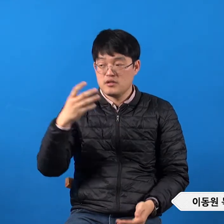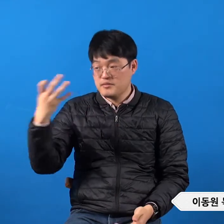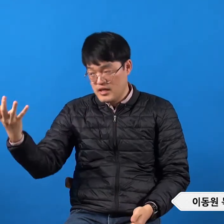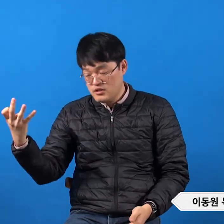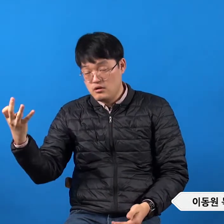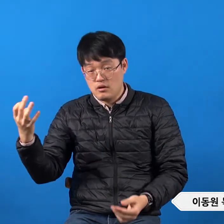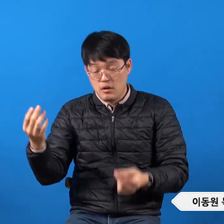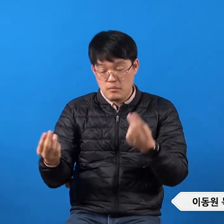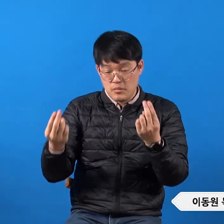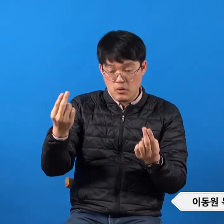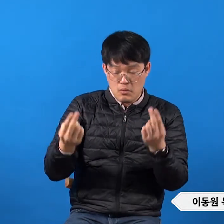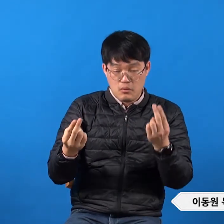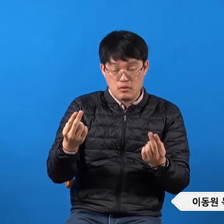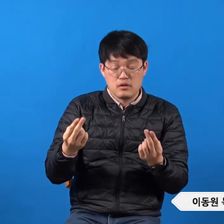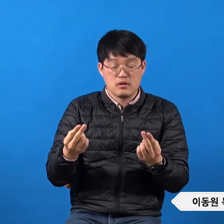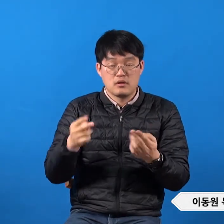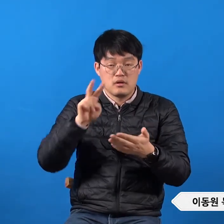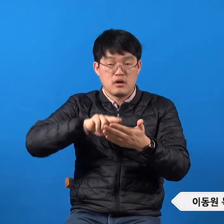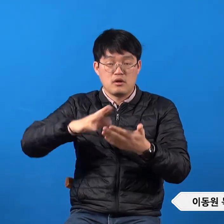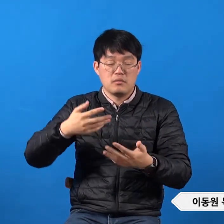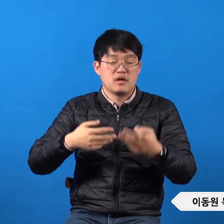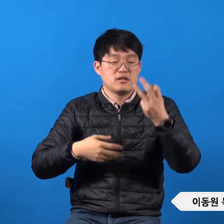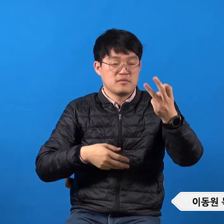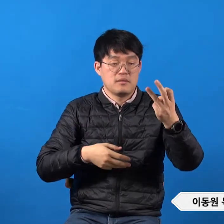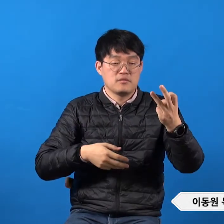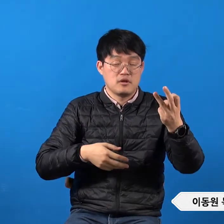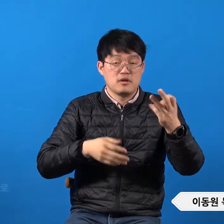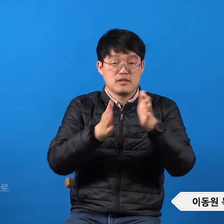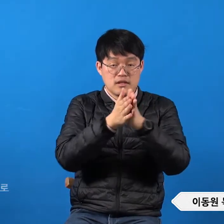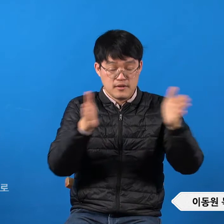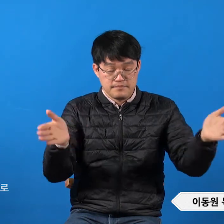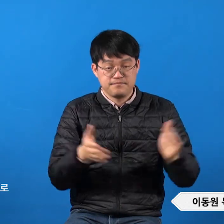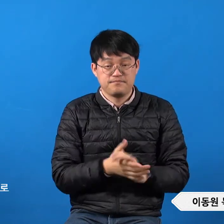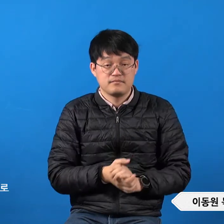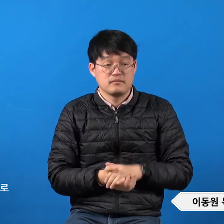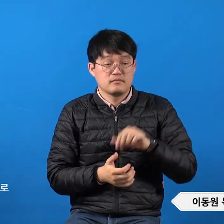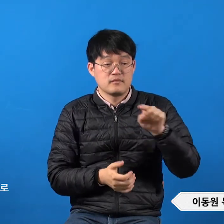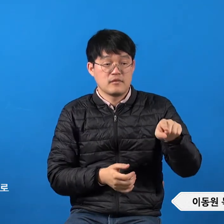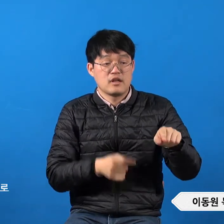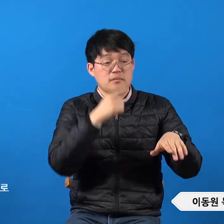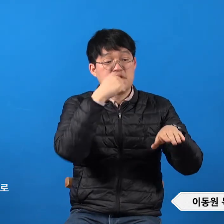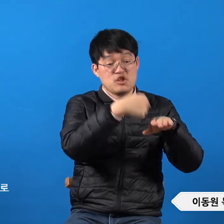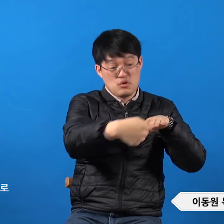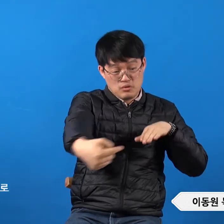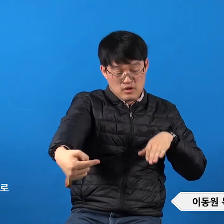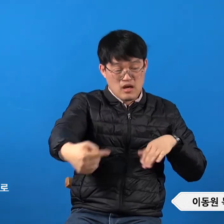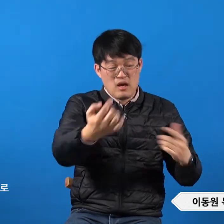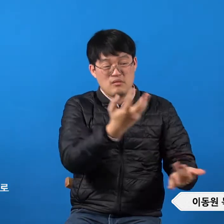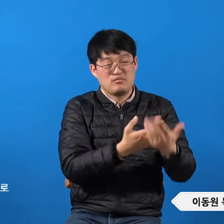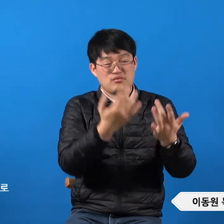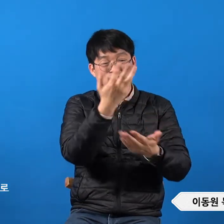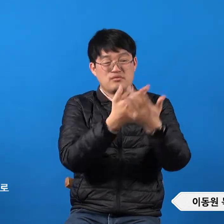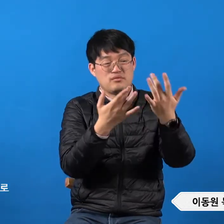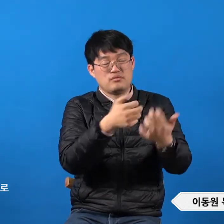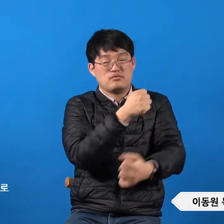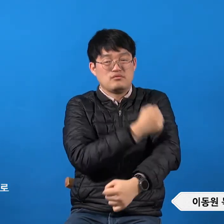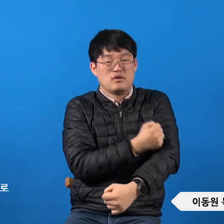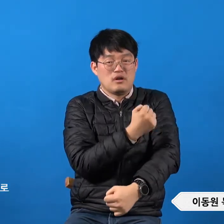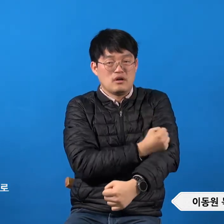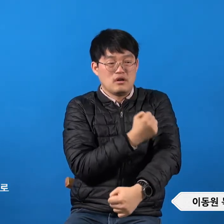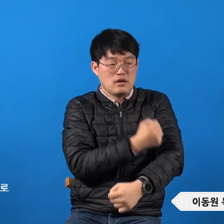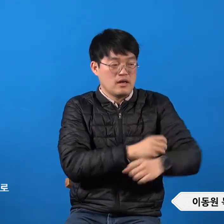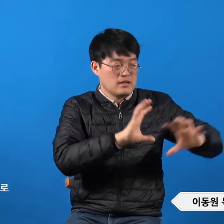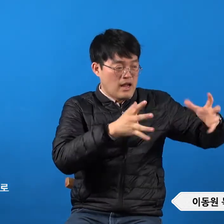것. 자, 13절이 뭐예요? 우리 한 번 더 읽겠습니다. 13절 시작. 민족들이 불탈 것으로